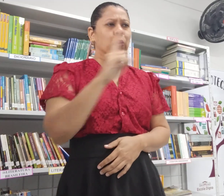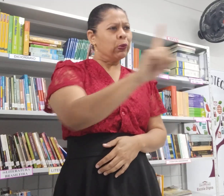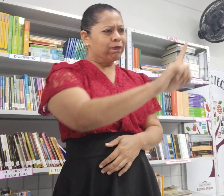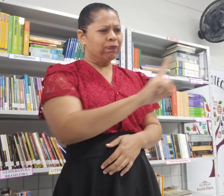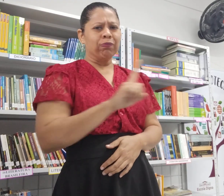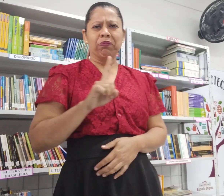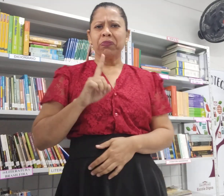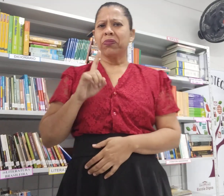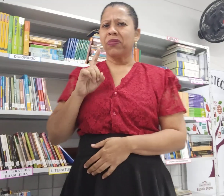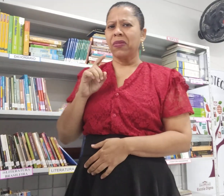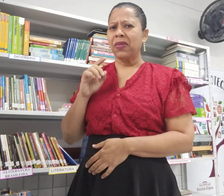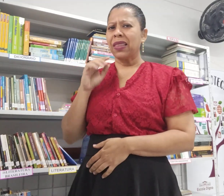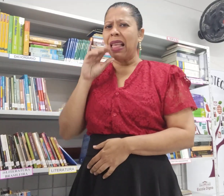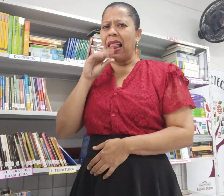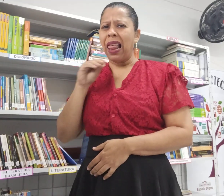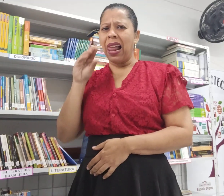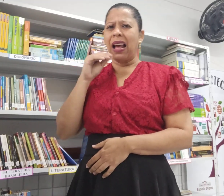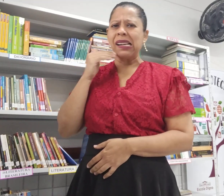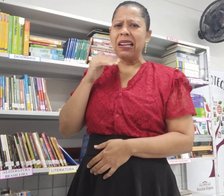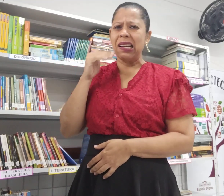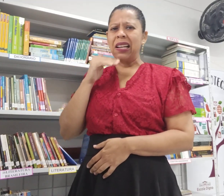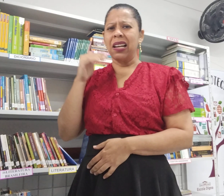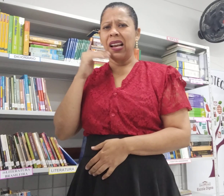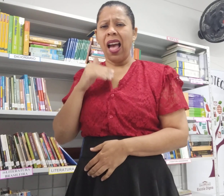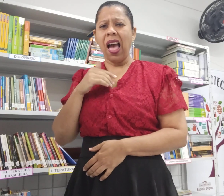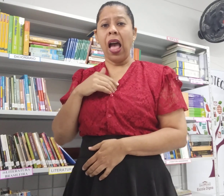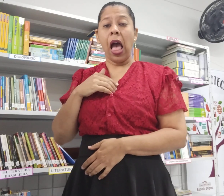e rogaram-lhe que pusesse a mão sobre ele.